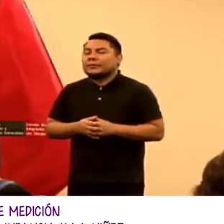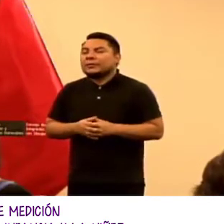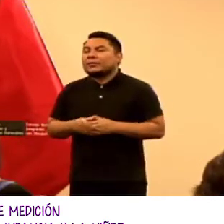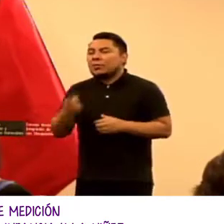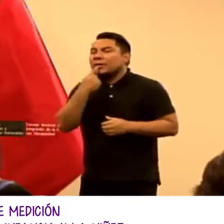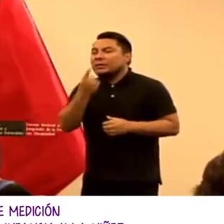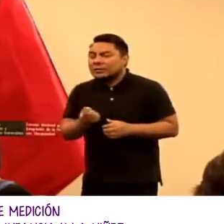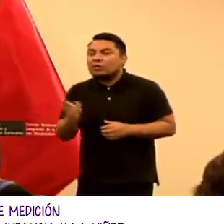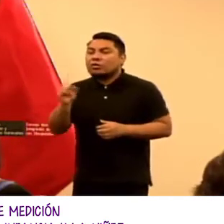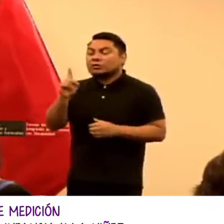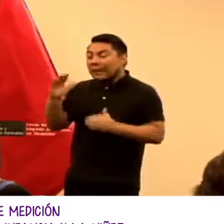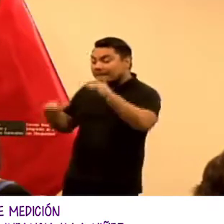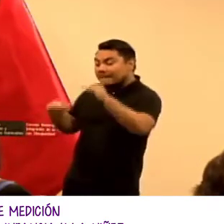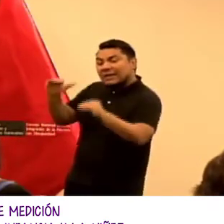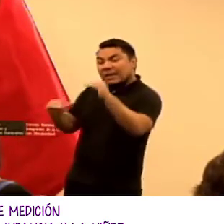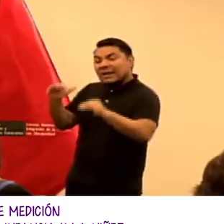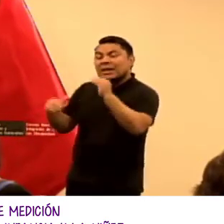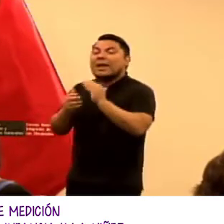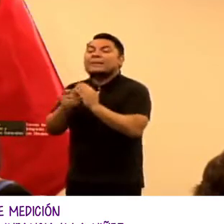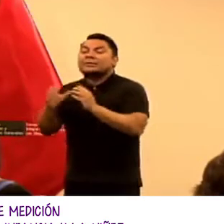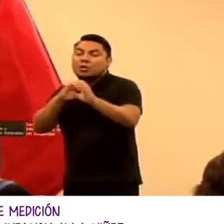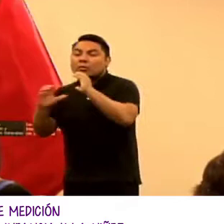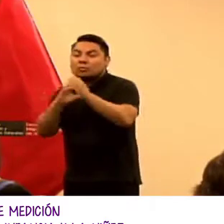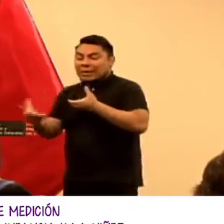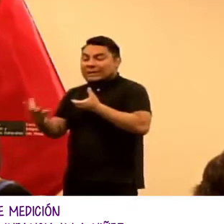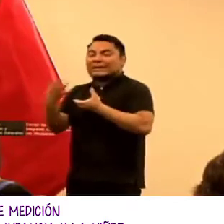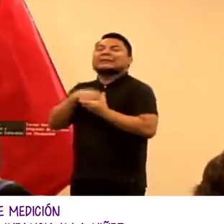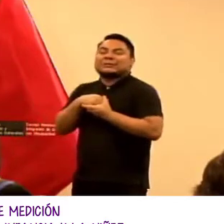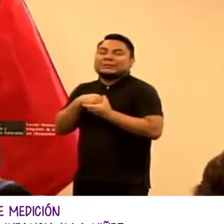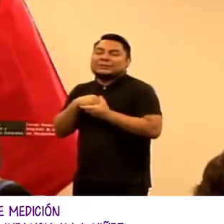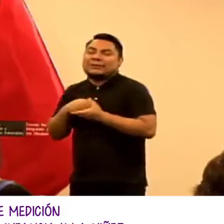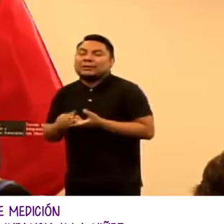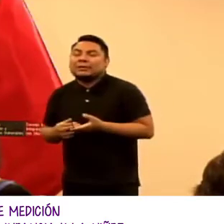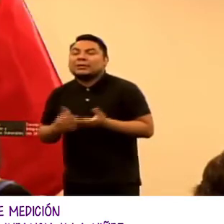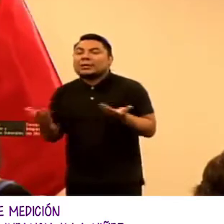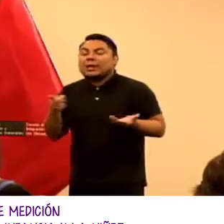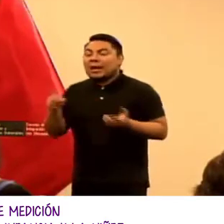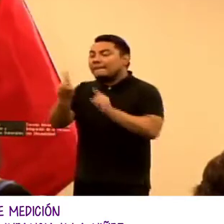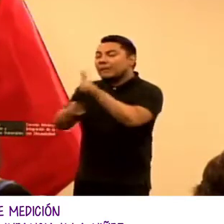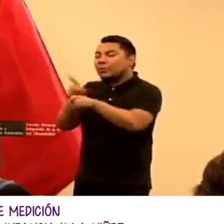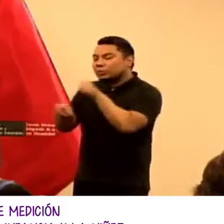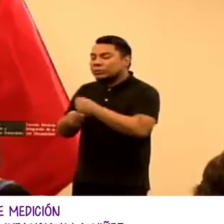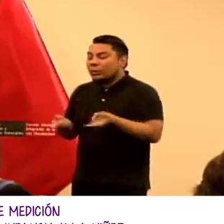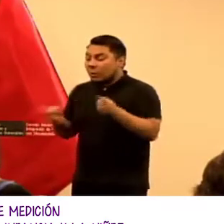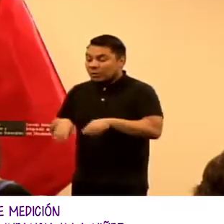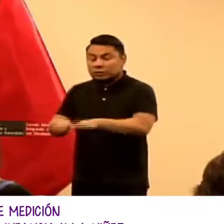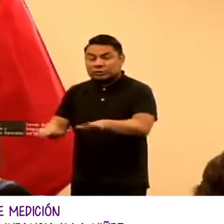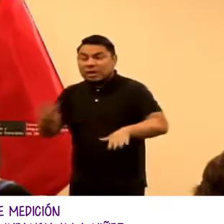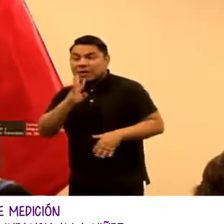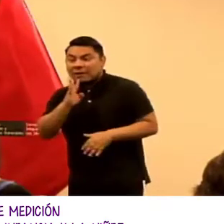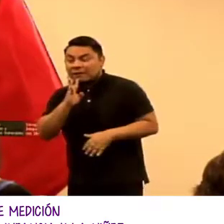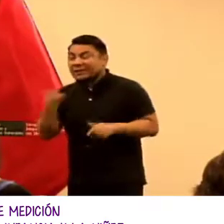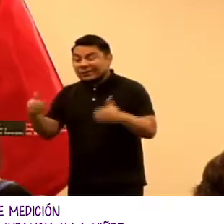Como decíamos, no se mide la capacidad de comunicación receptiva. Entonces las preguntas son, cuando el niño o la niña